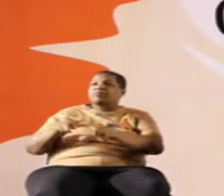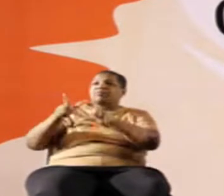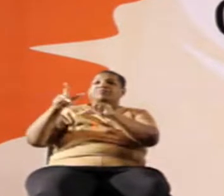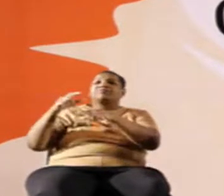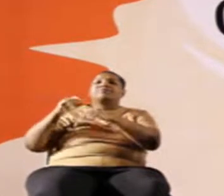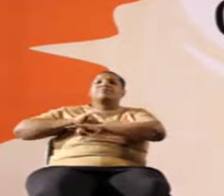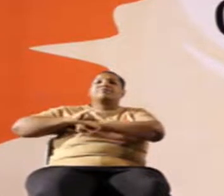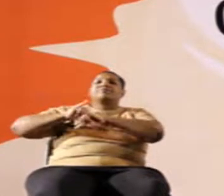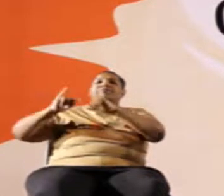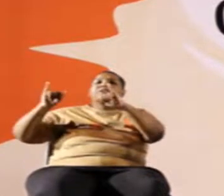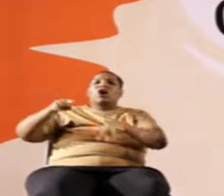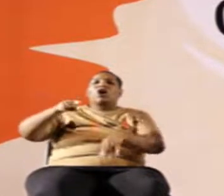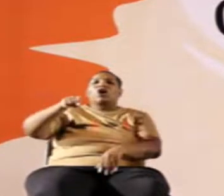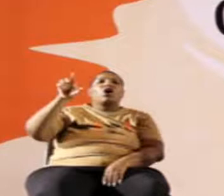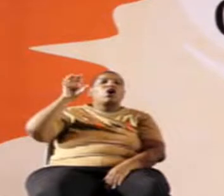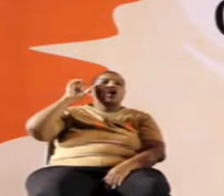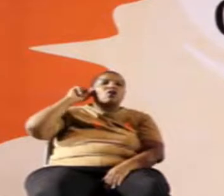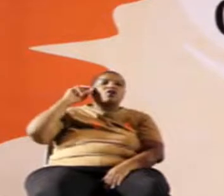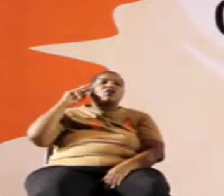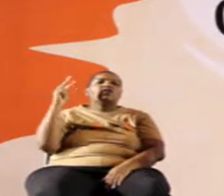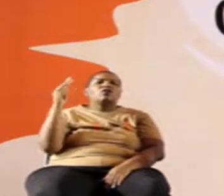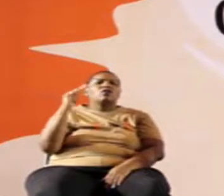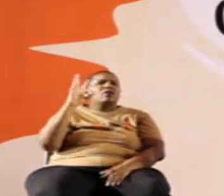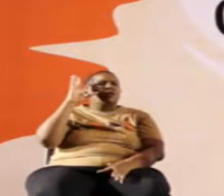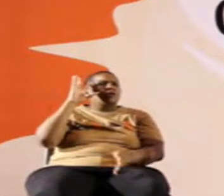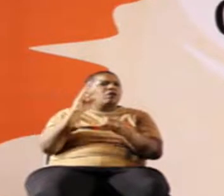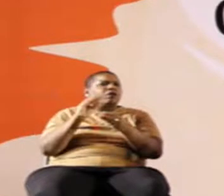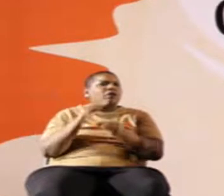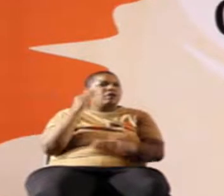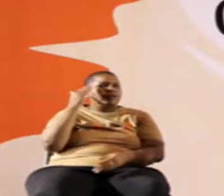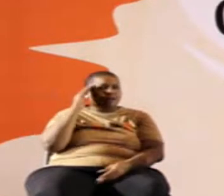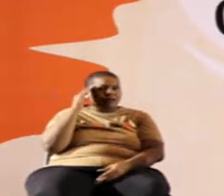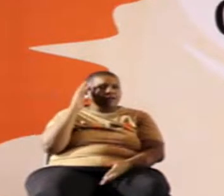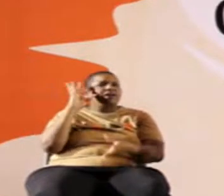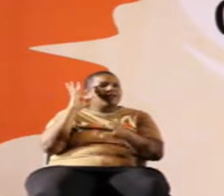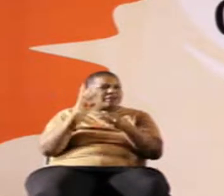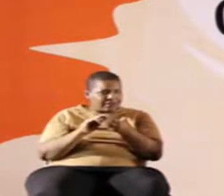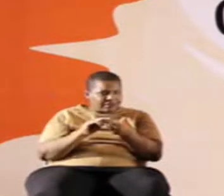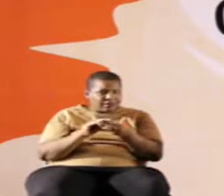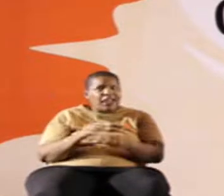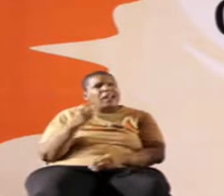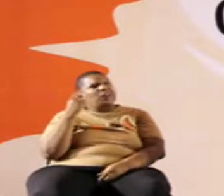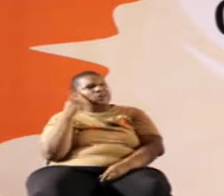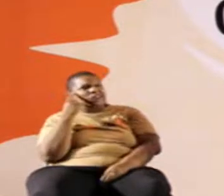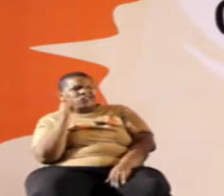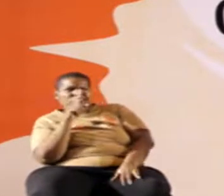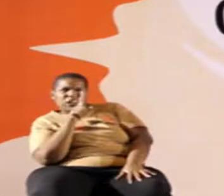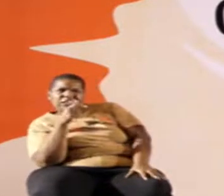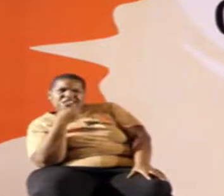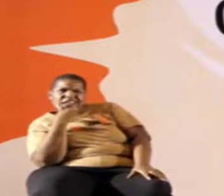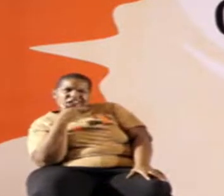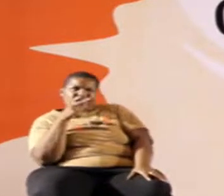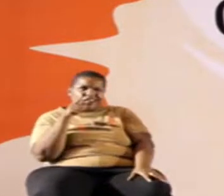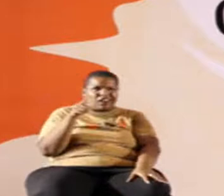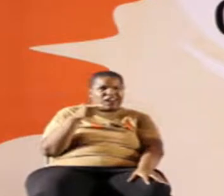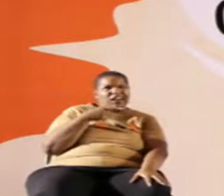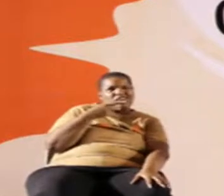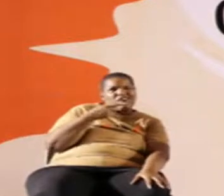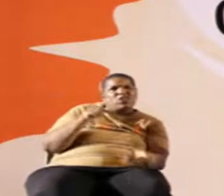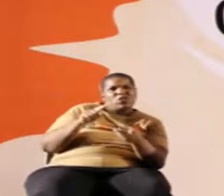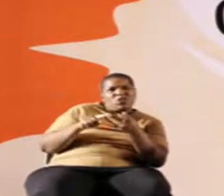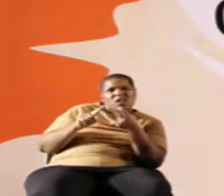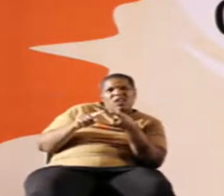Né? Quem ouviu, quem viu, entendeu. Entendeu. Não pensou, ah, será que Leci Brandão está dizendo que